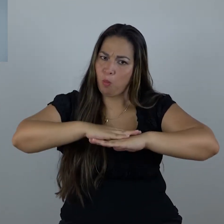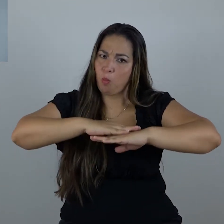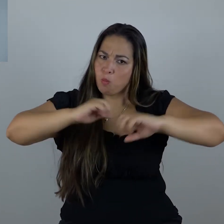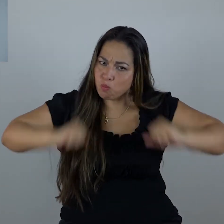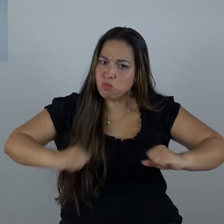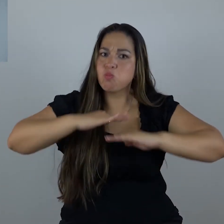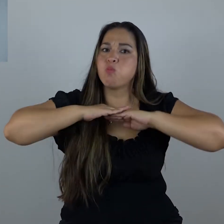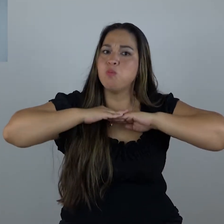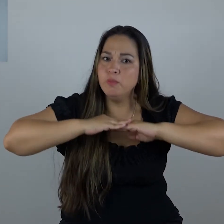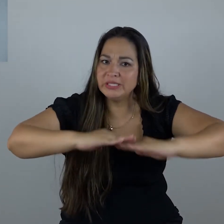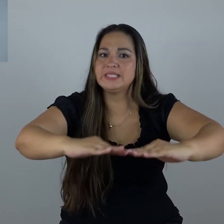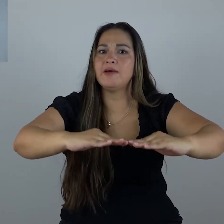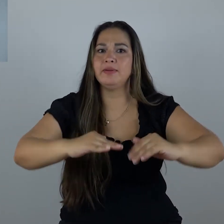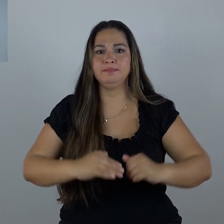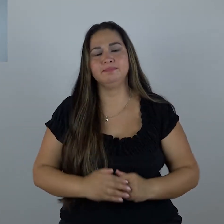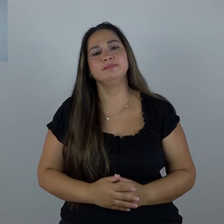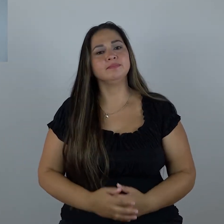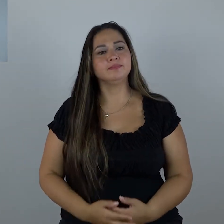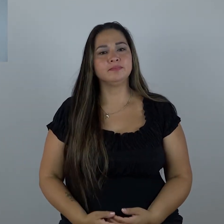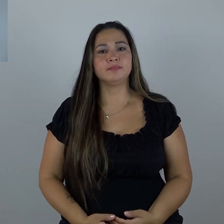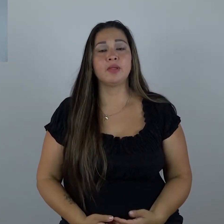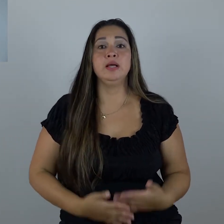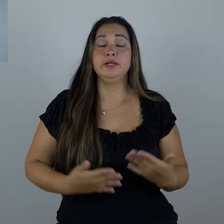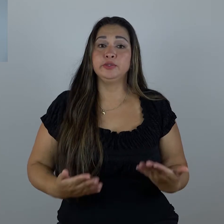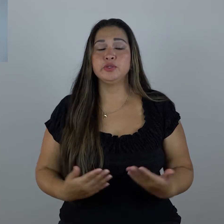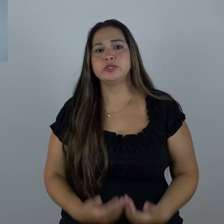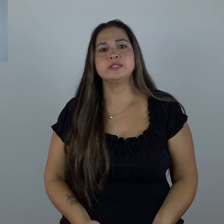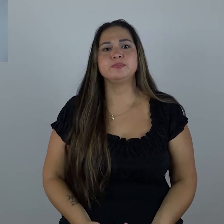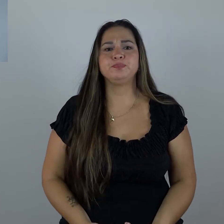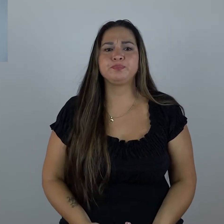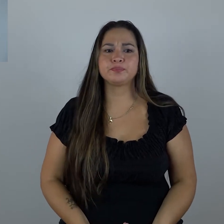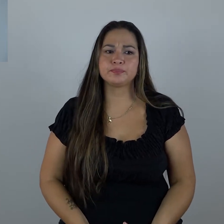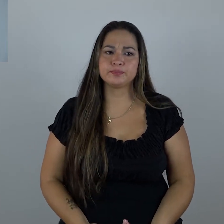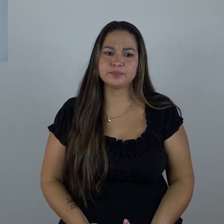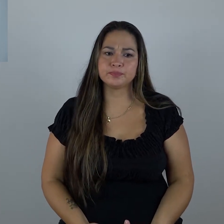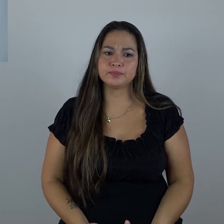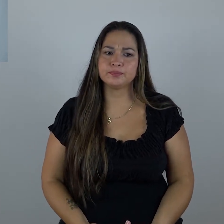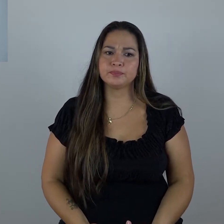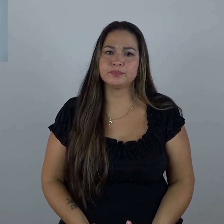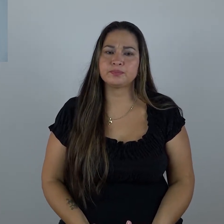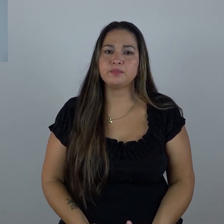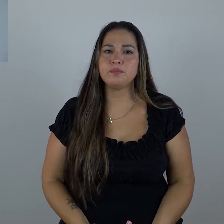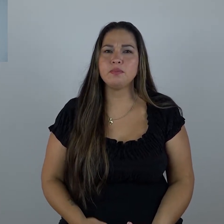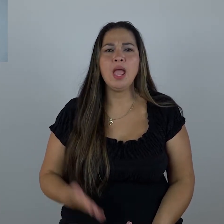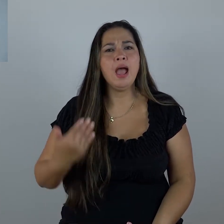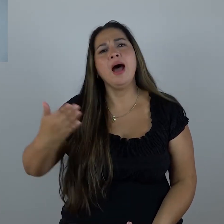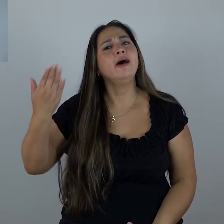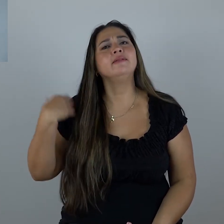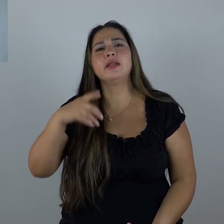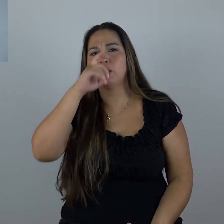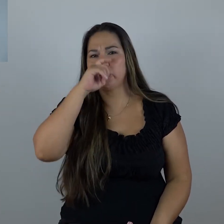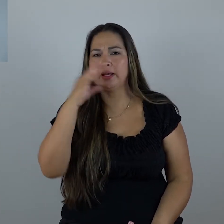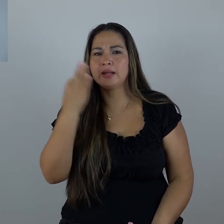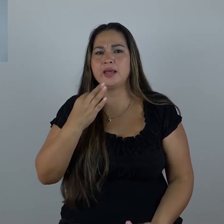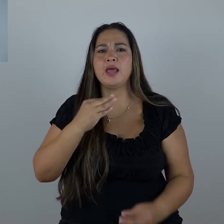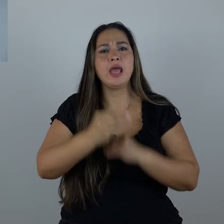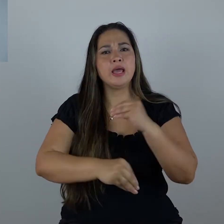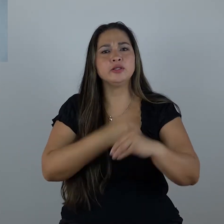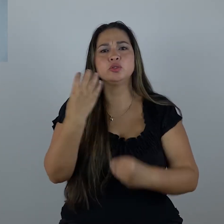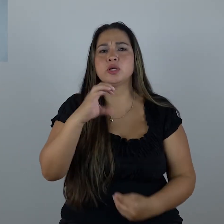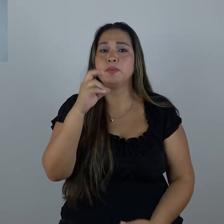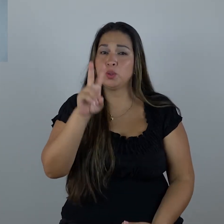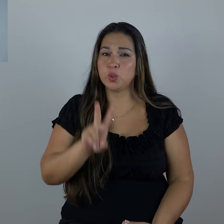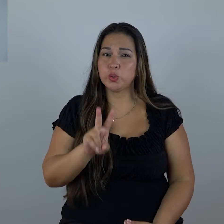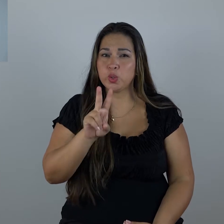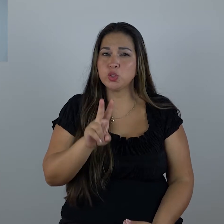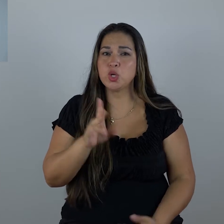bautismo, yo creo que lo más fácil sería recurrir a la historia del día de Pentecostés. En Hechos capítulo 2,